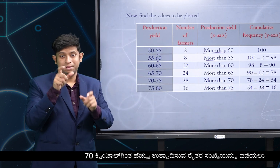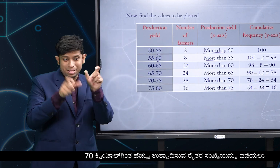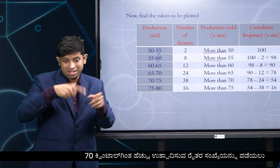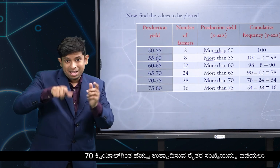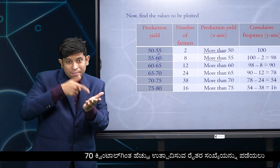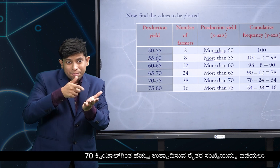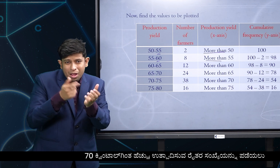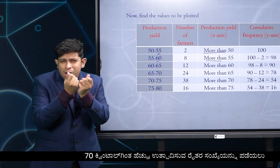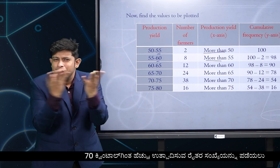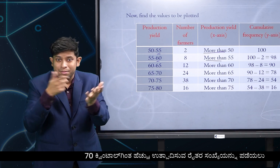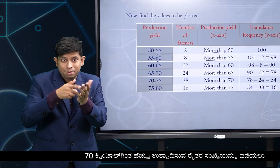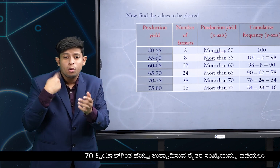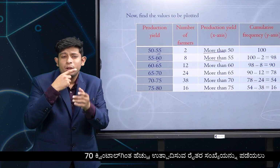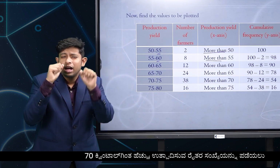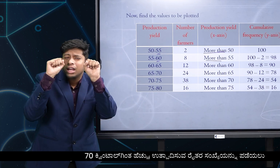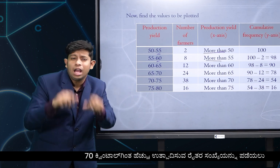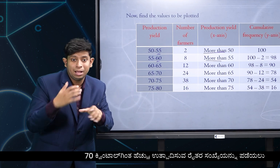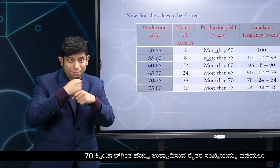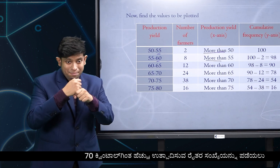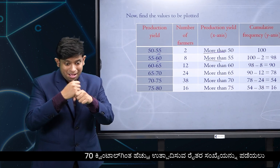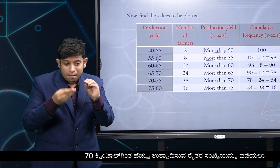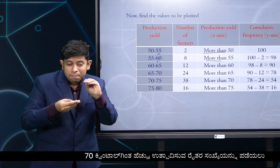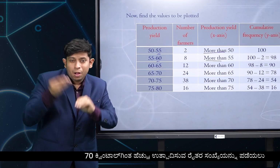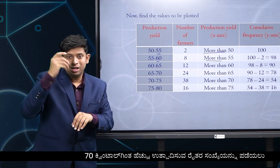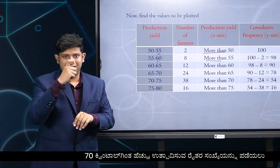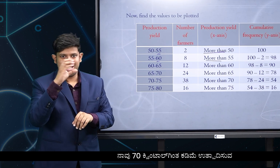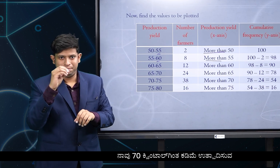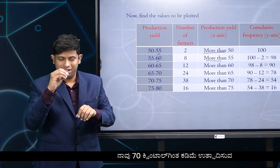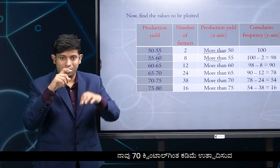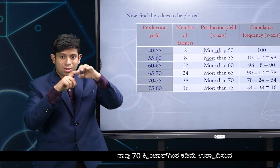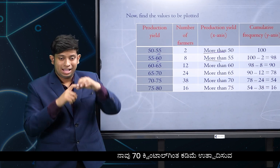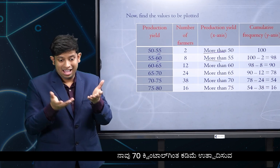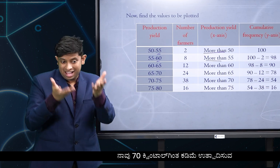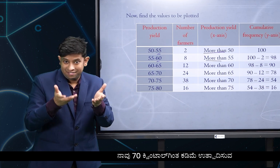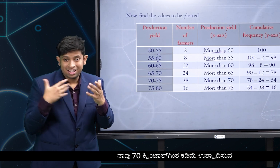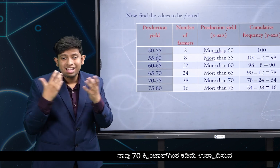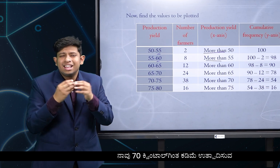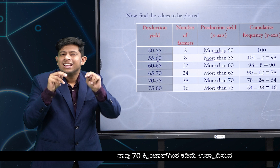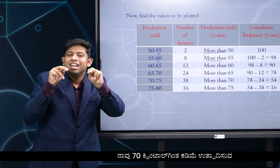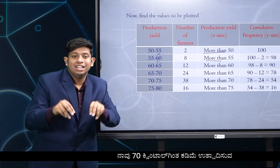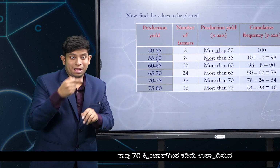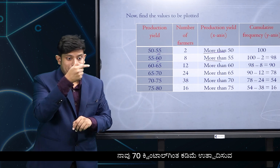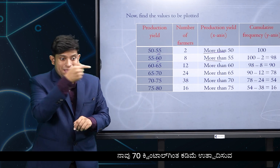70 ಕ್ವಿಂಟಾಲ್ಗಿಂತ ಹೆಚ್ಚು ಉತ್ಪಾದಿಸುವ ರೈತರ ಸಂಖ್ಯೆಯನ್ನು ಪಡೆಯಲು ನಾವು 70 ಕ್ವಿಂಟಾಲ್ಗಿಂತ ಕಡಿಮೆ ಉತ್ಪಾದಿಸುವ